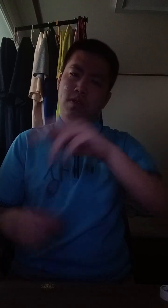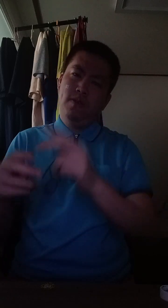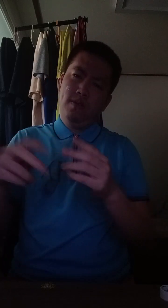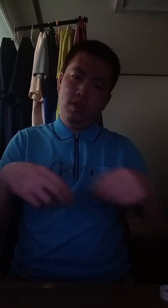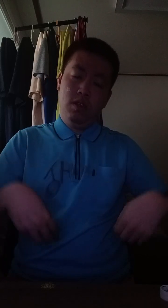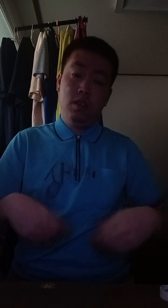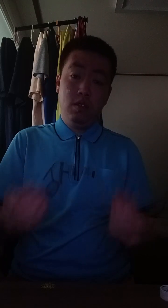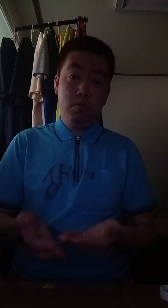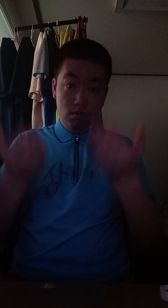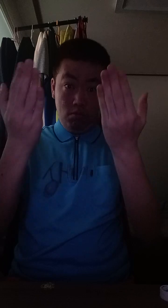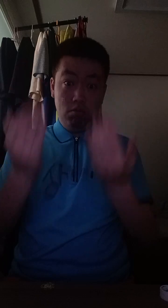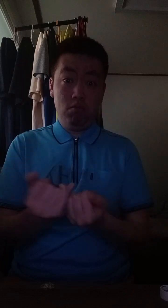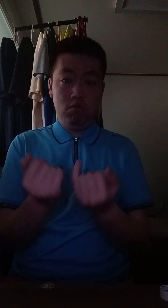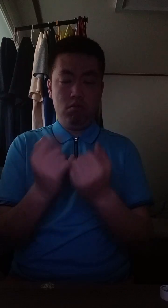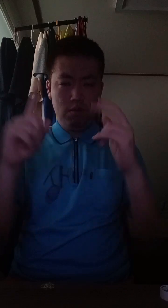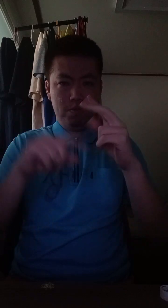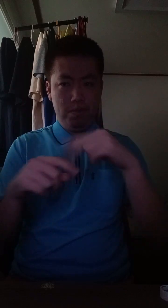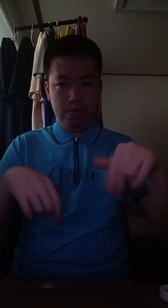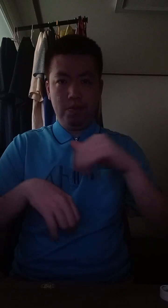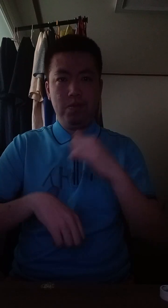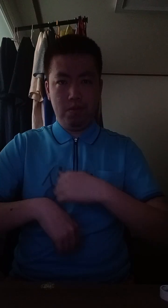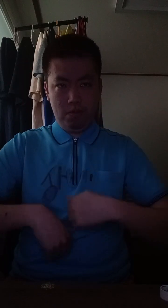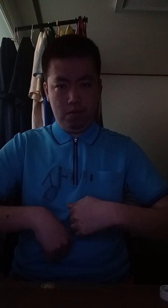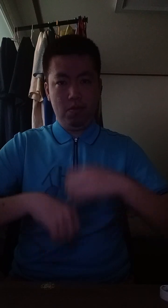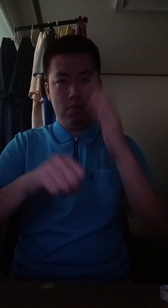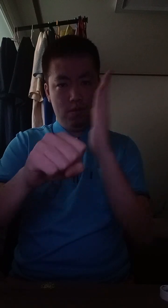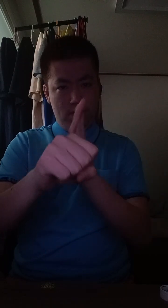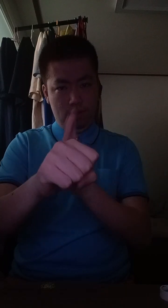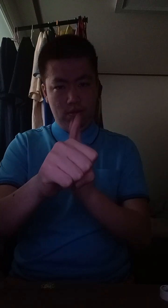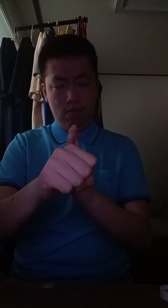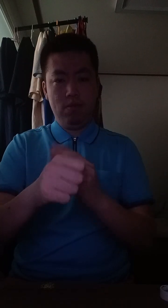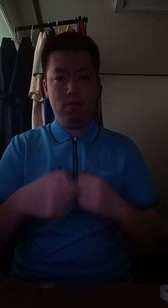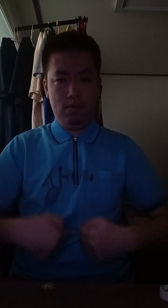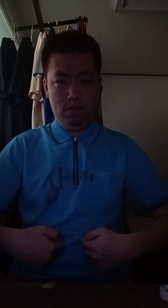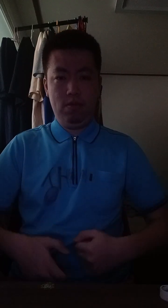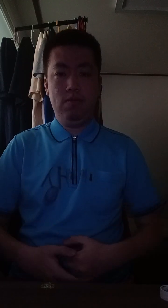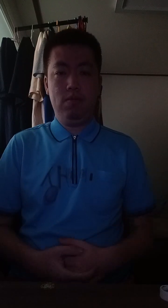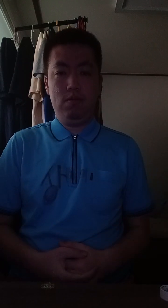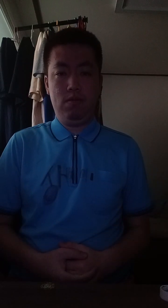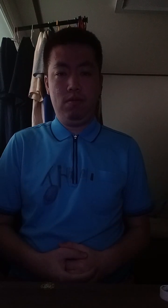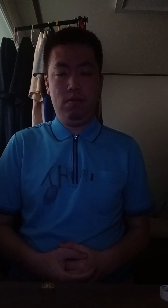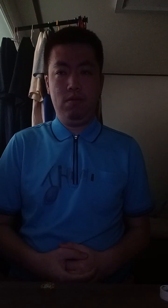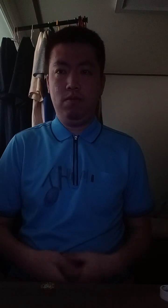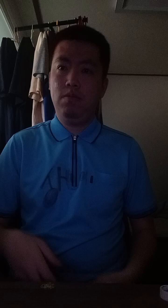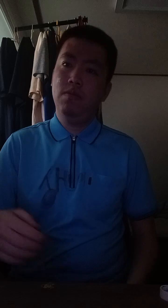가능성이 큰 만큼 미리 설비를 관리해달라고 당부했습니다. YTN